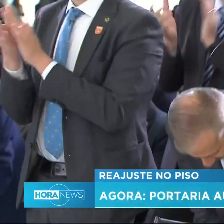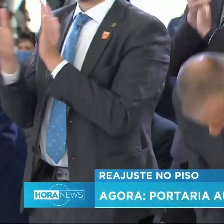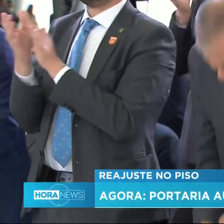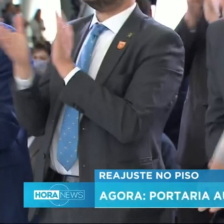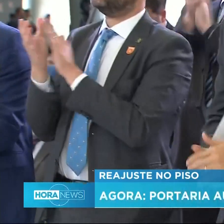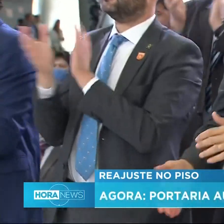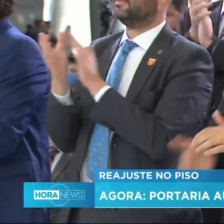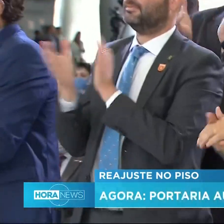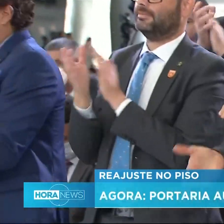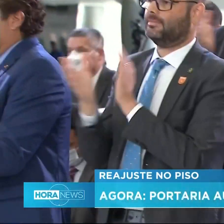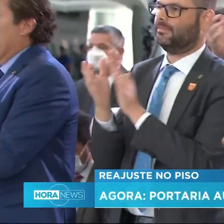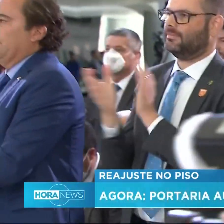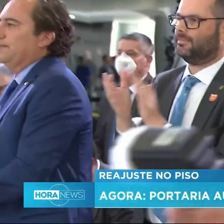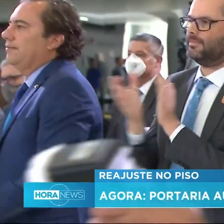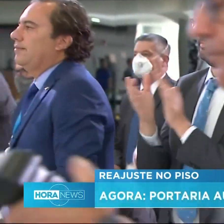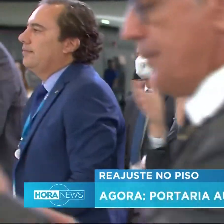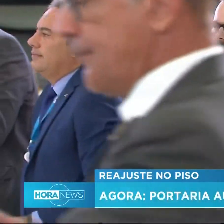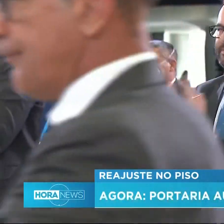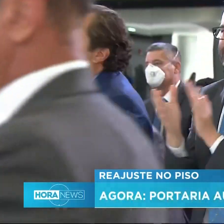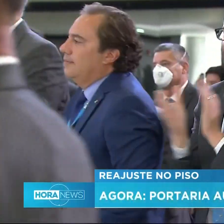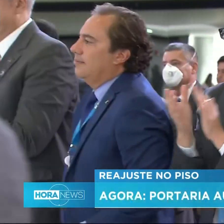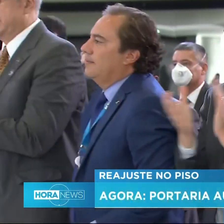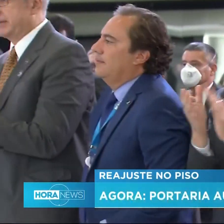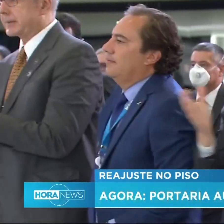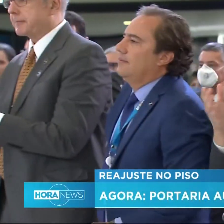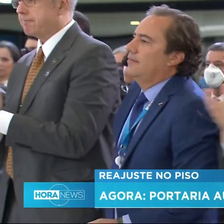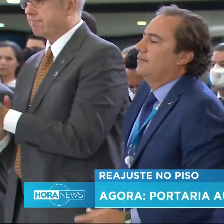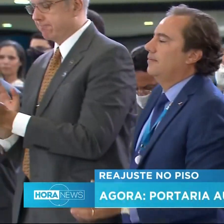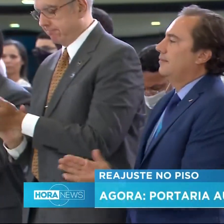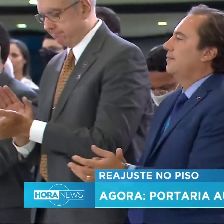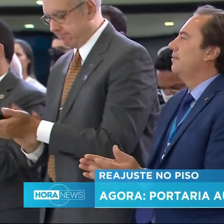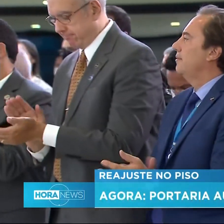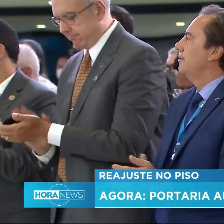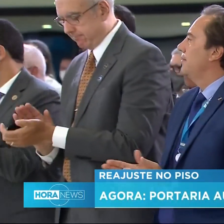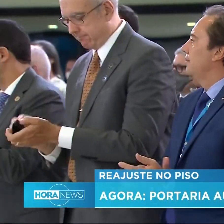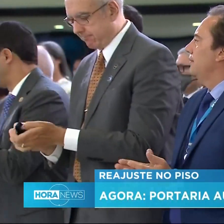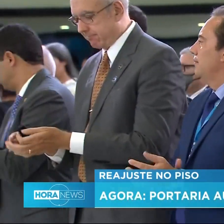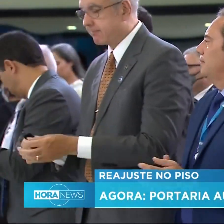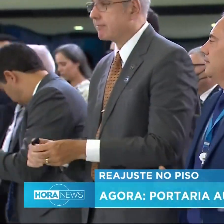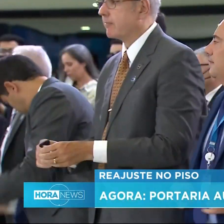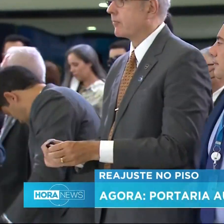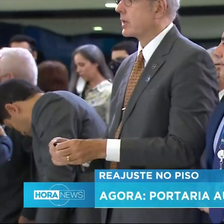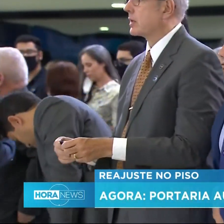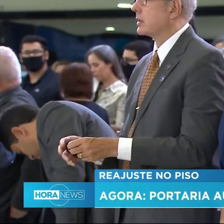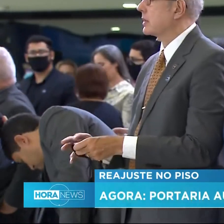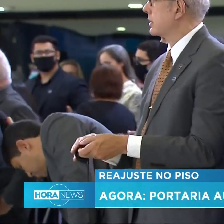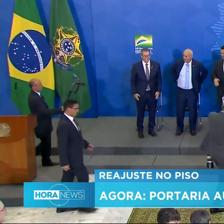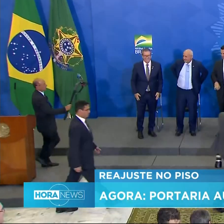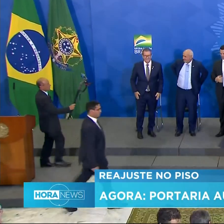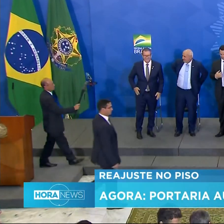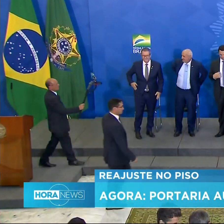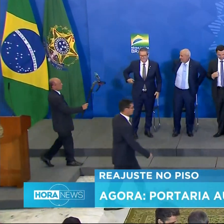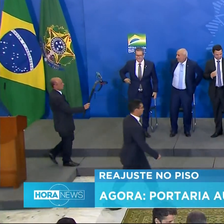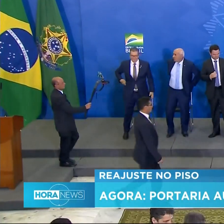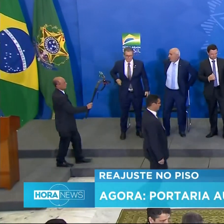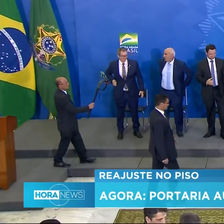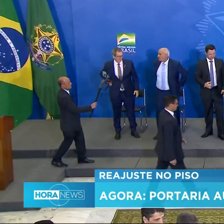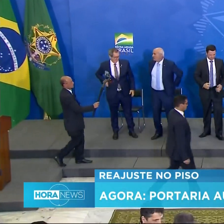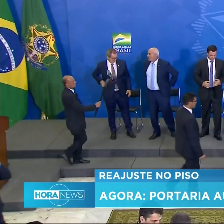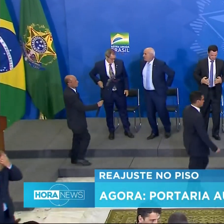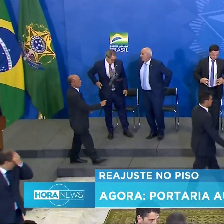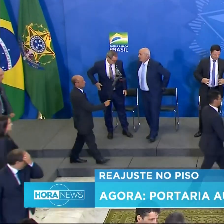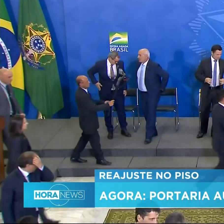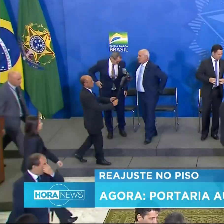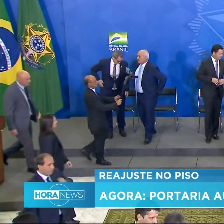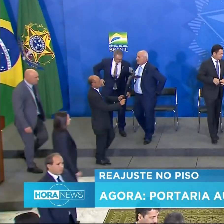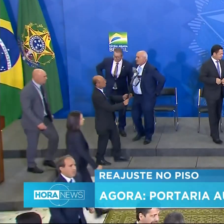Ok, ouvimos então ao vivo o presidente Jair Bolsonaro e com a portaria assinada agora há pouco pelo presidente, o novo piso salarial